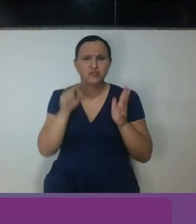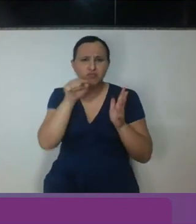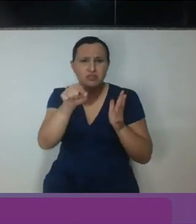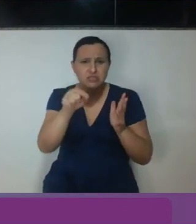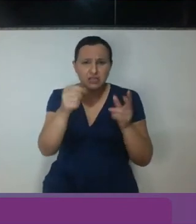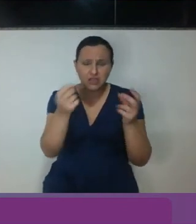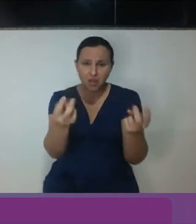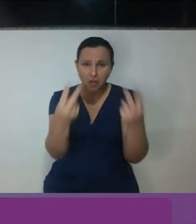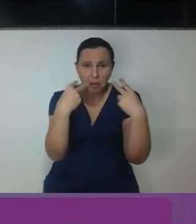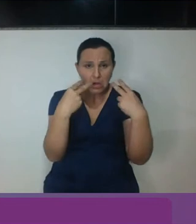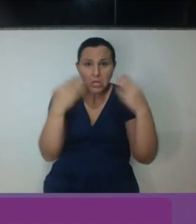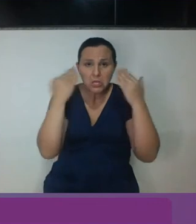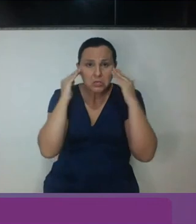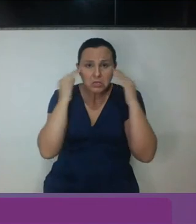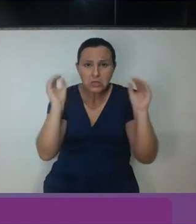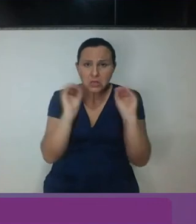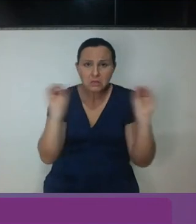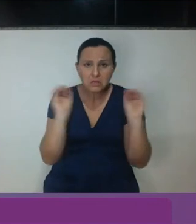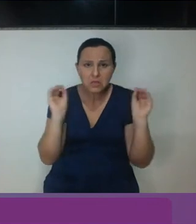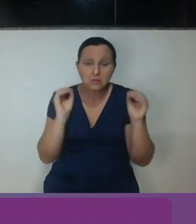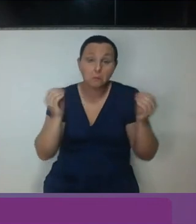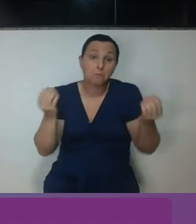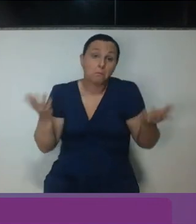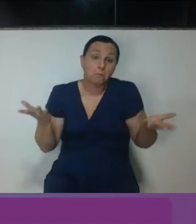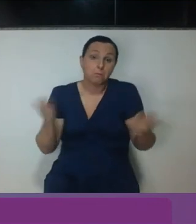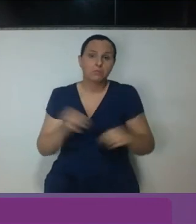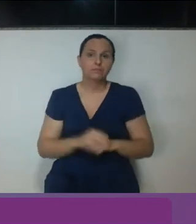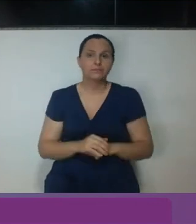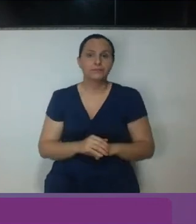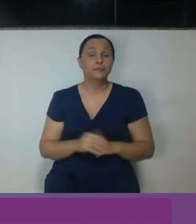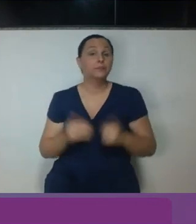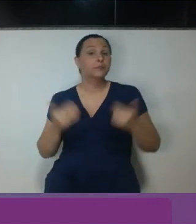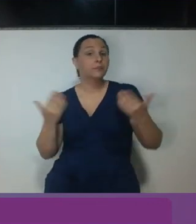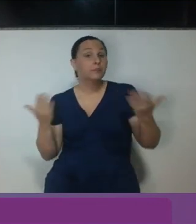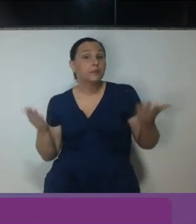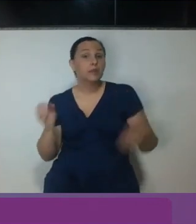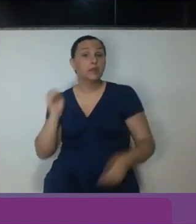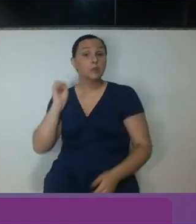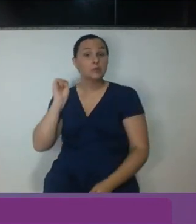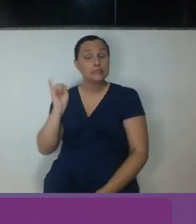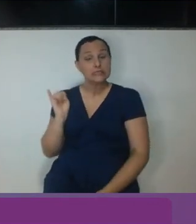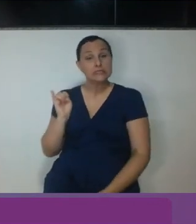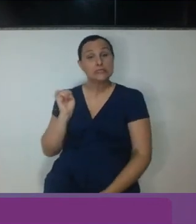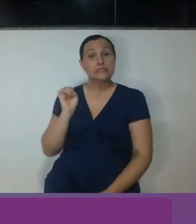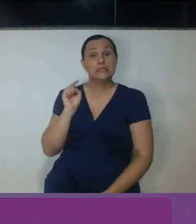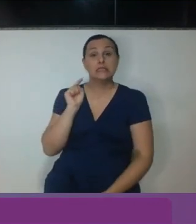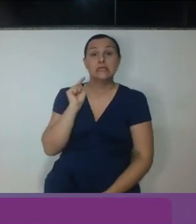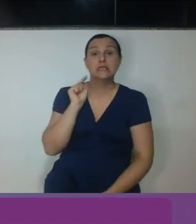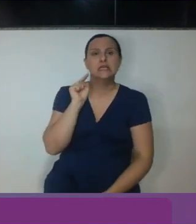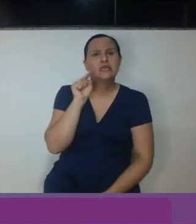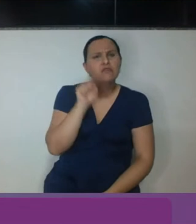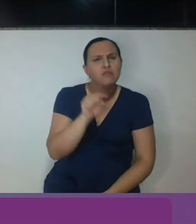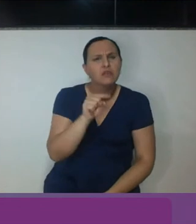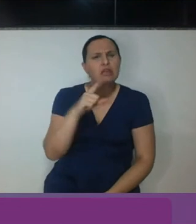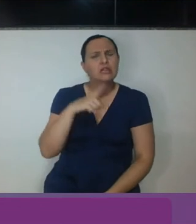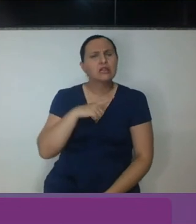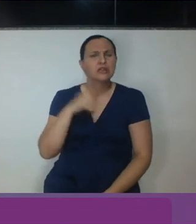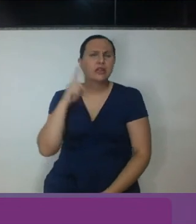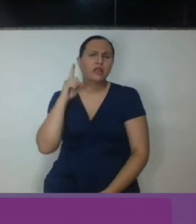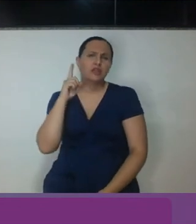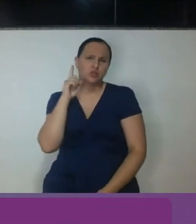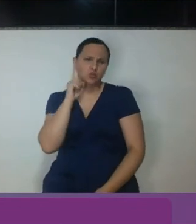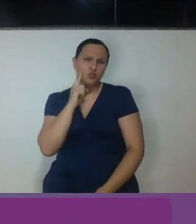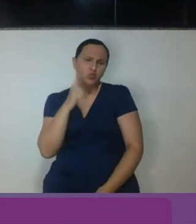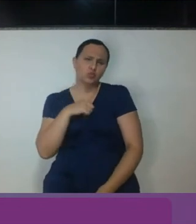Triste isso. Muito triste. Então, se ele tem uma língua de sinais, que é uma língua de sinais mais rudimentar, Nós